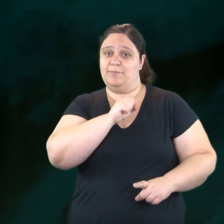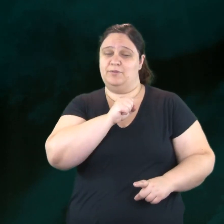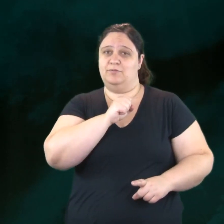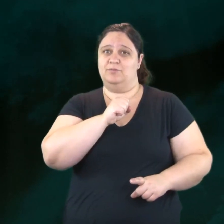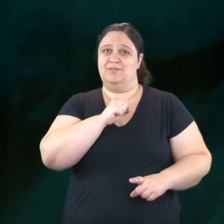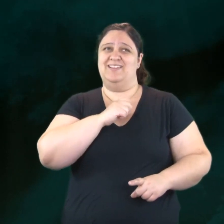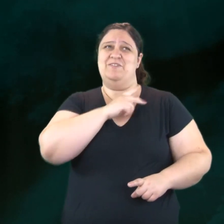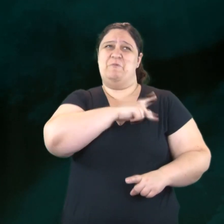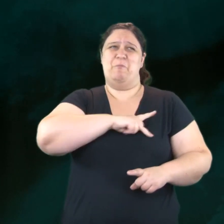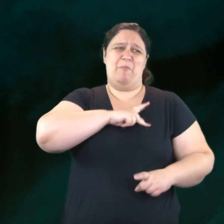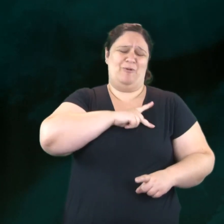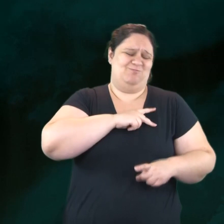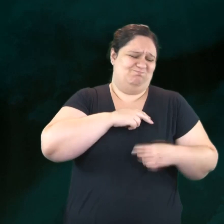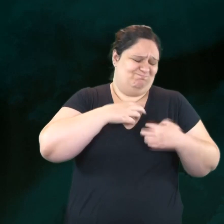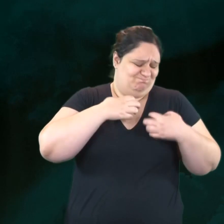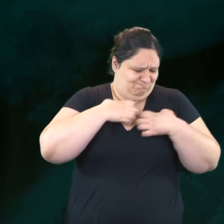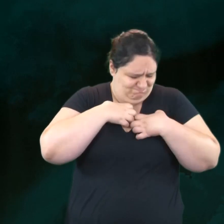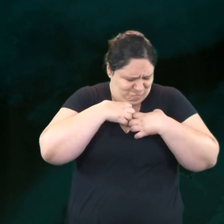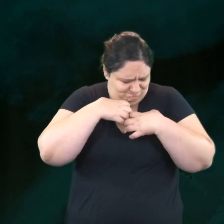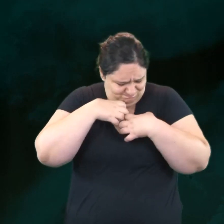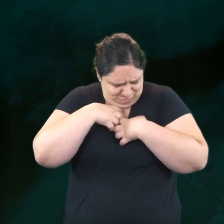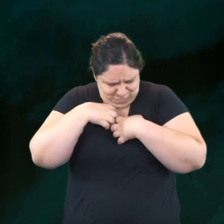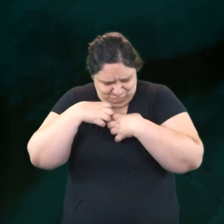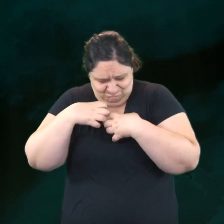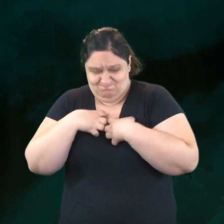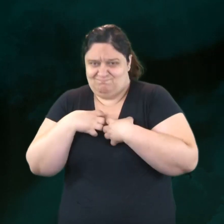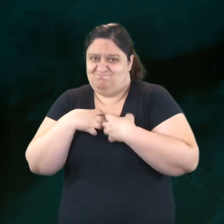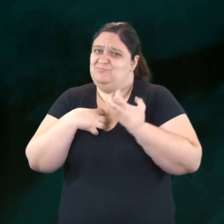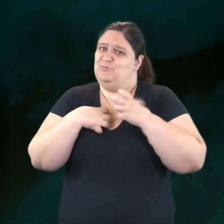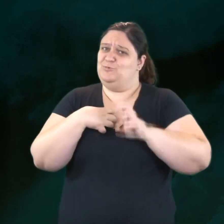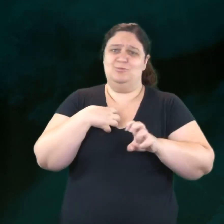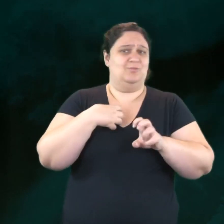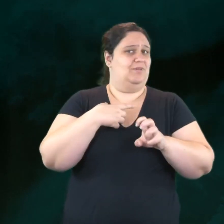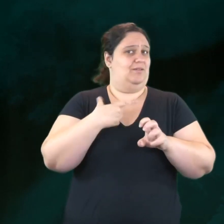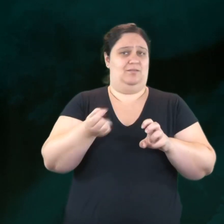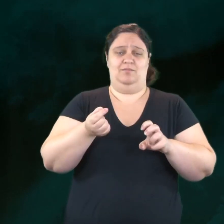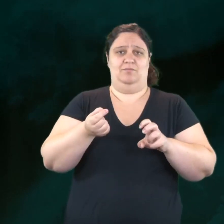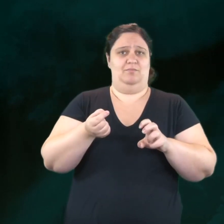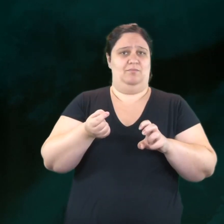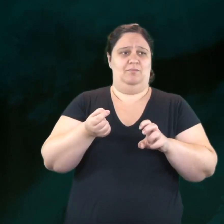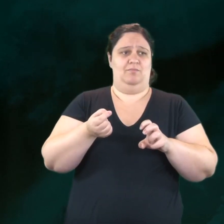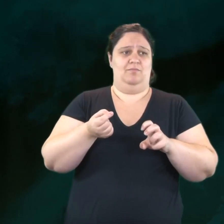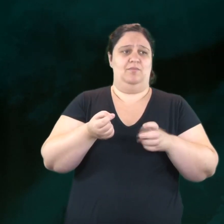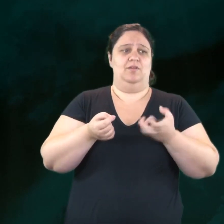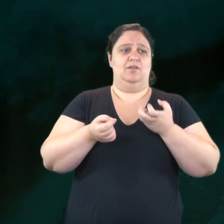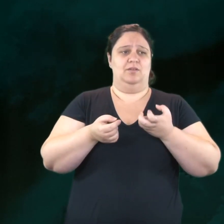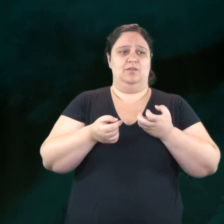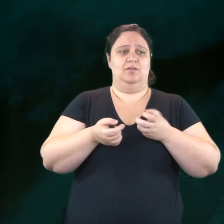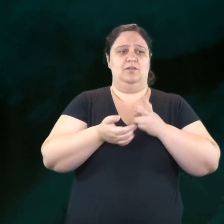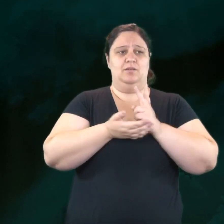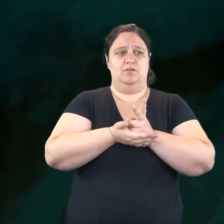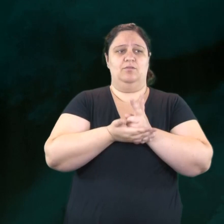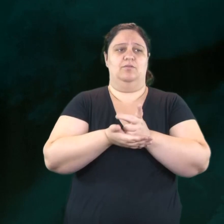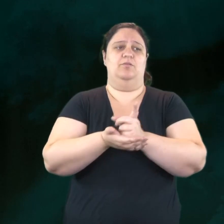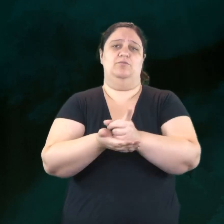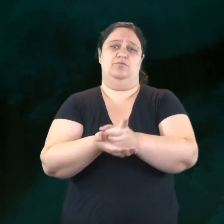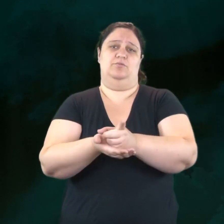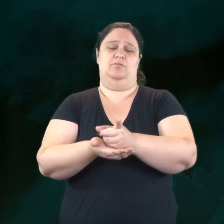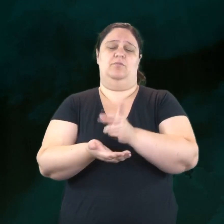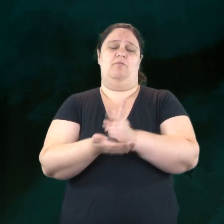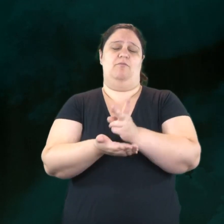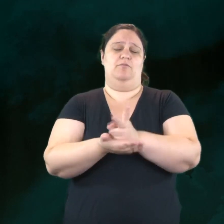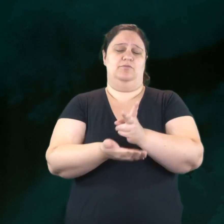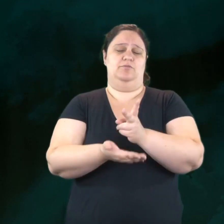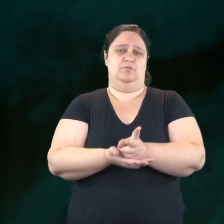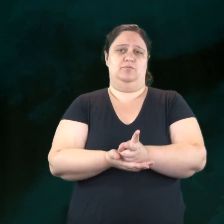no coração de Paulo e de Silas. Eles queriam ter permanecido mais tempo para trabalhar, eles tinham todas as condições de trabalhar, tinham material humano,